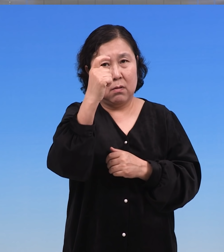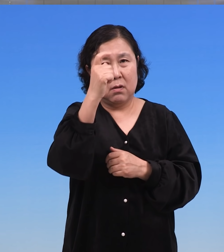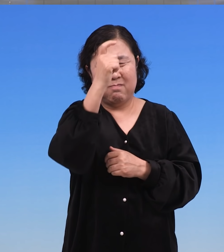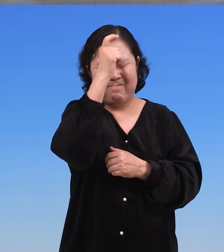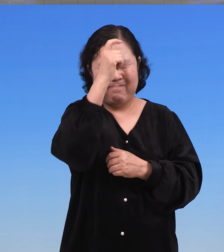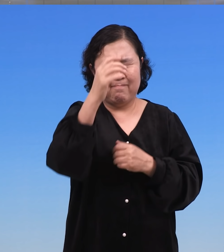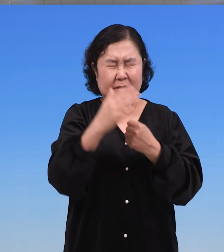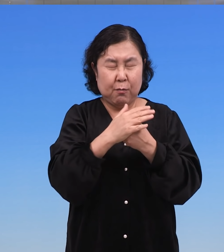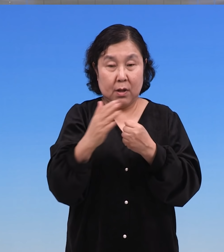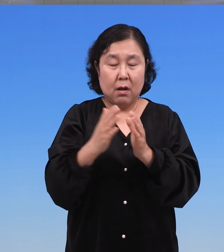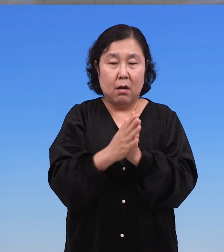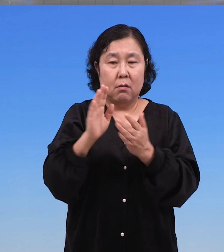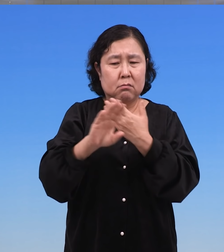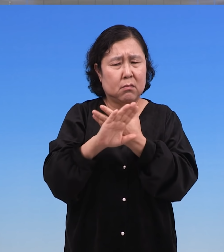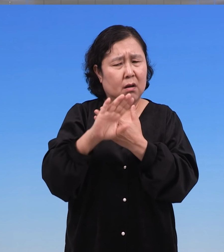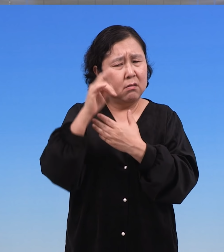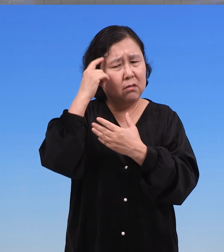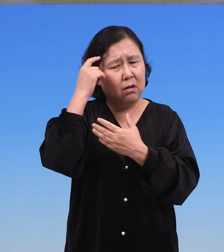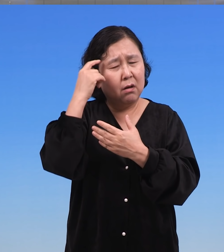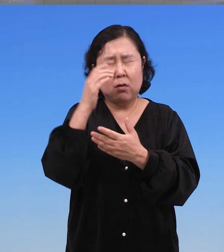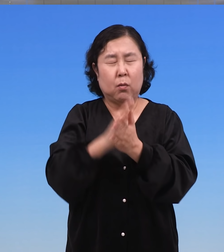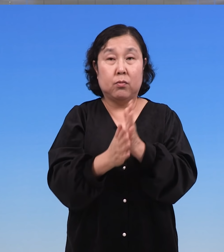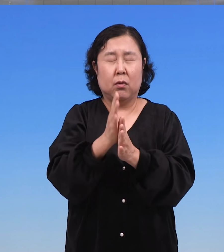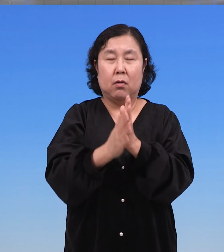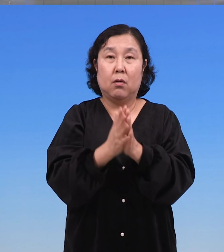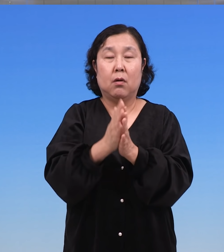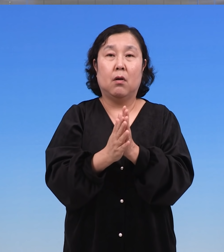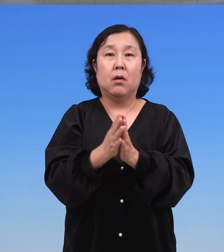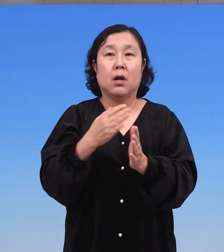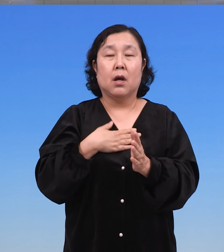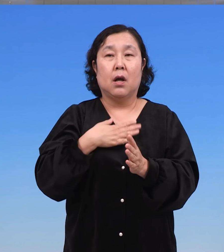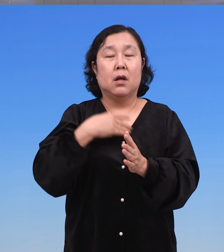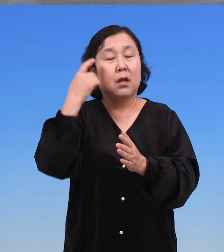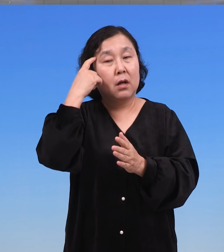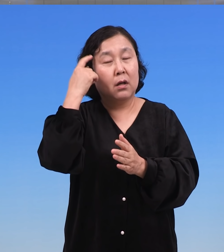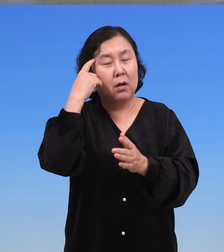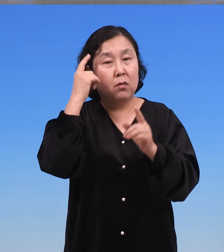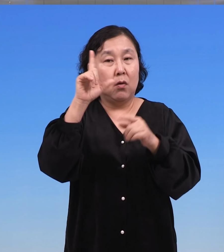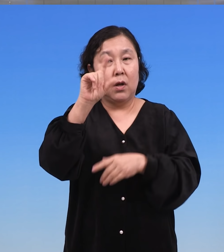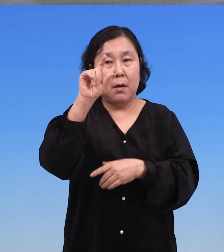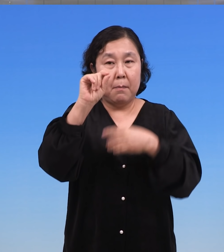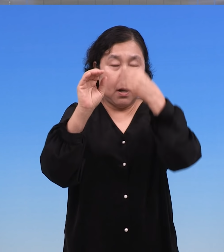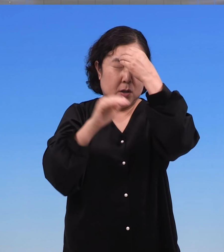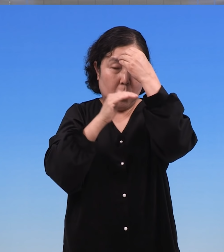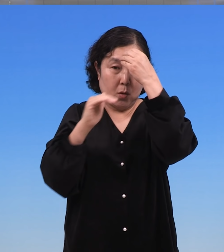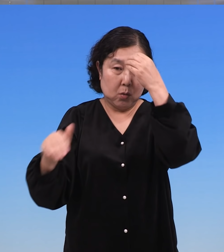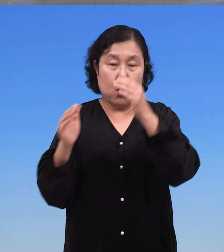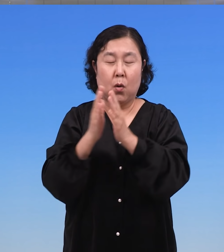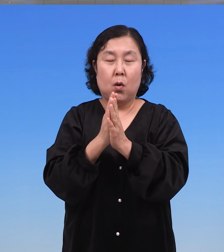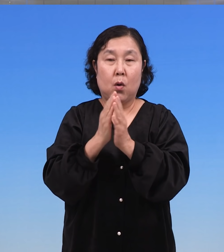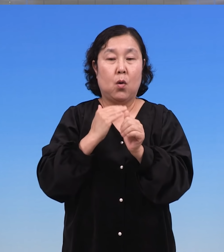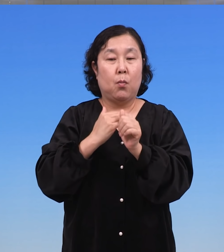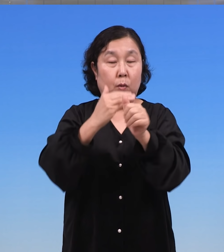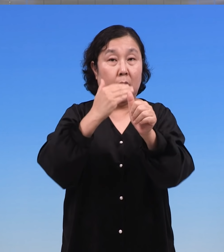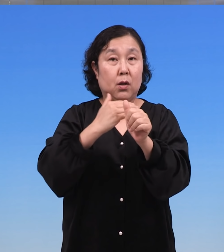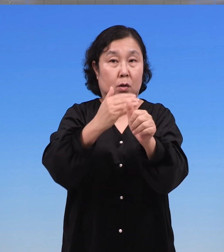경직이 되니까 아무 생각도 안 나더라고요. 왜 그렇게 두려웠느냐 하니까 아무리 생각해도 일만수도 파송 운동이